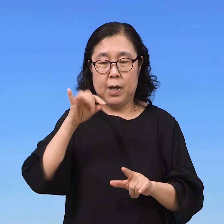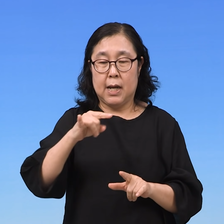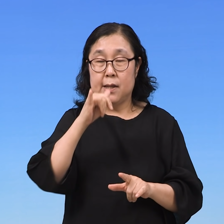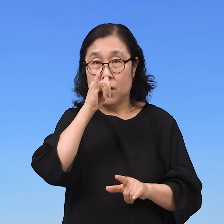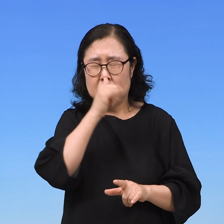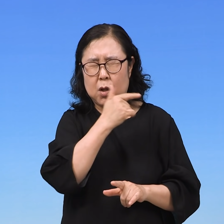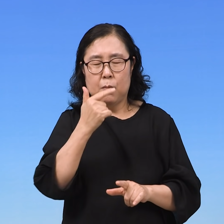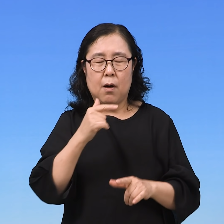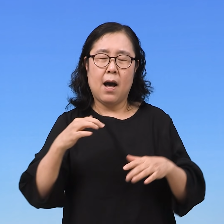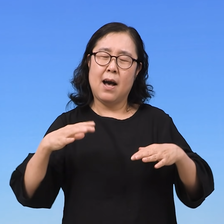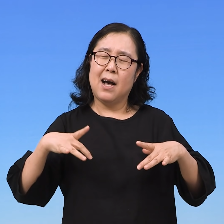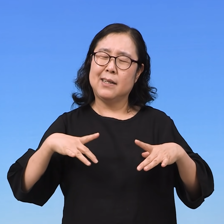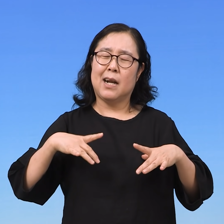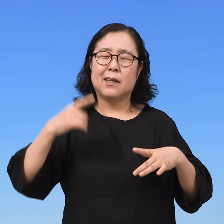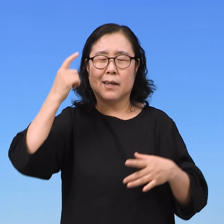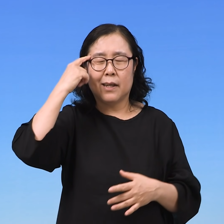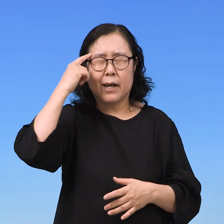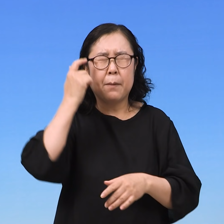자랑스러운지 모릅니다.